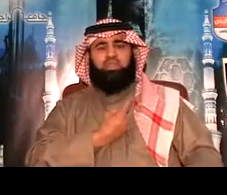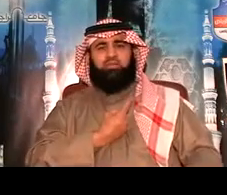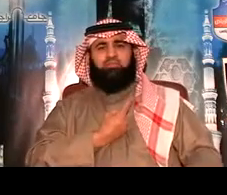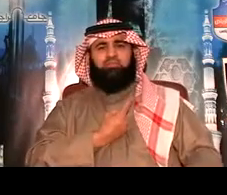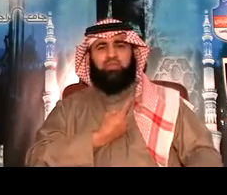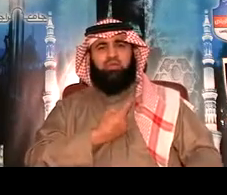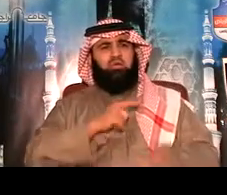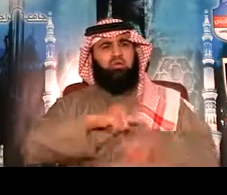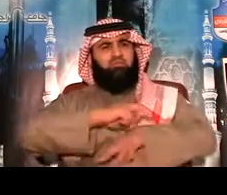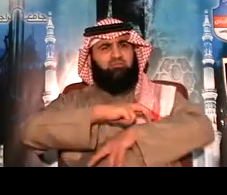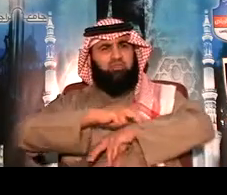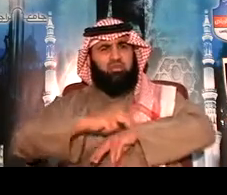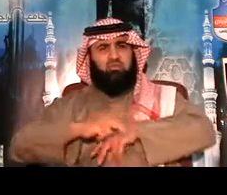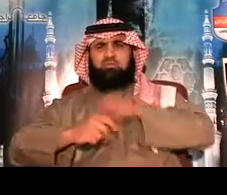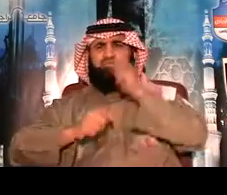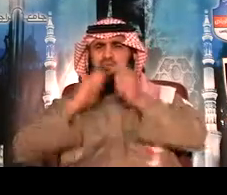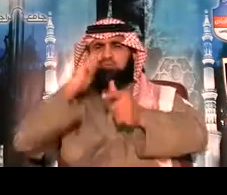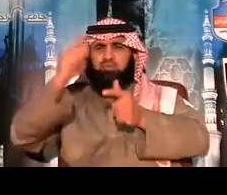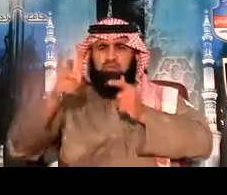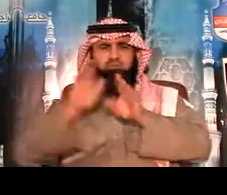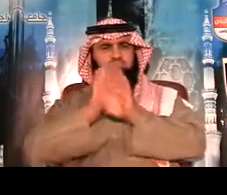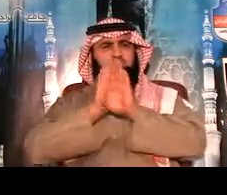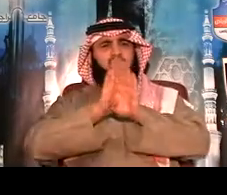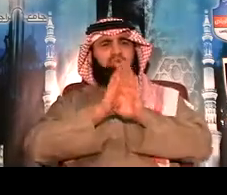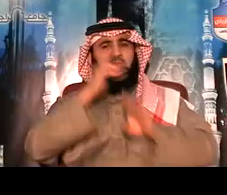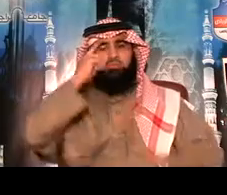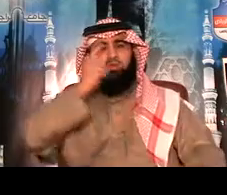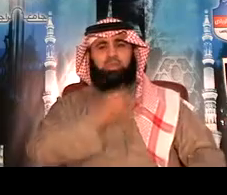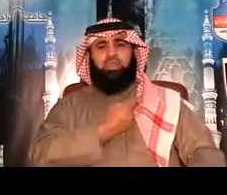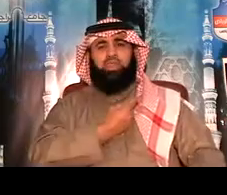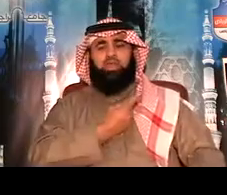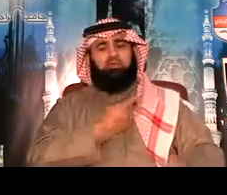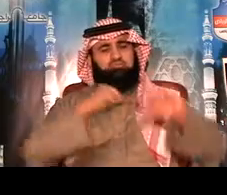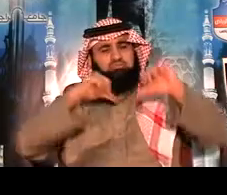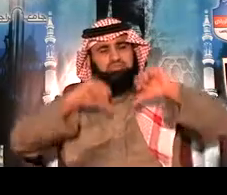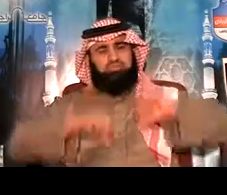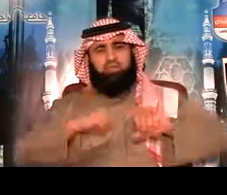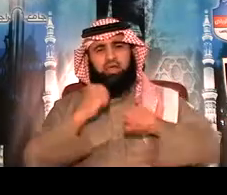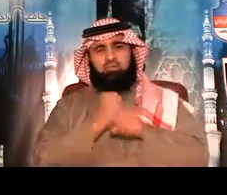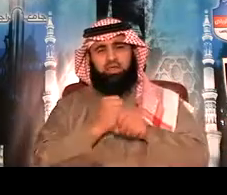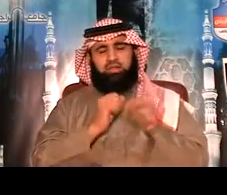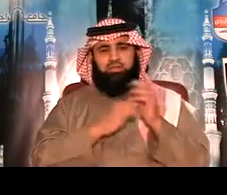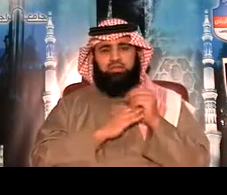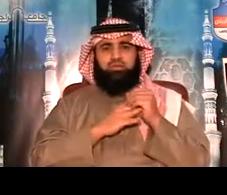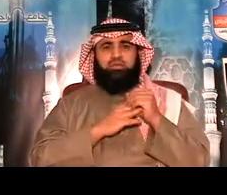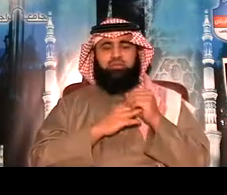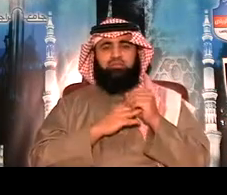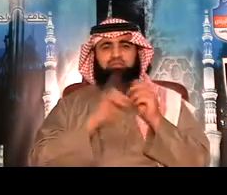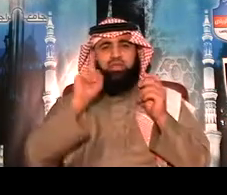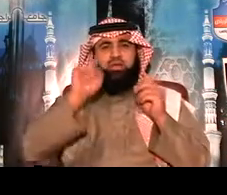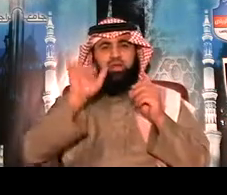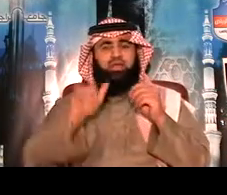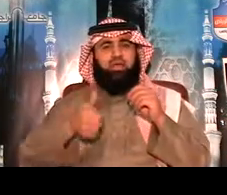والأذى كالذي ينفق ماله رئاء الناس. بين لنا أن الرياء من صفات